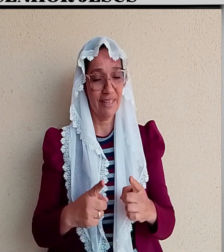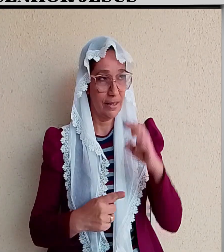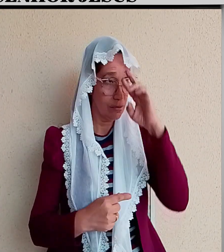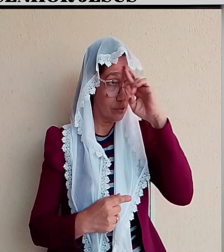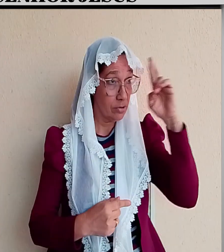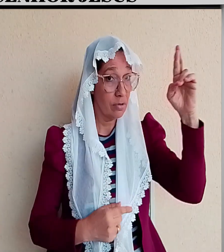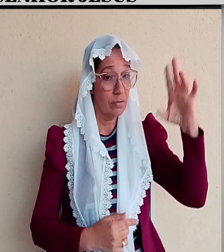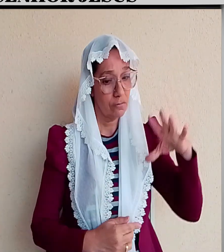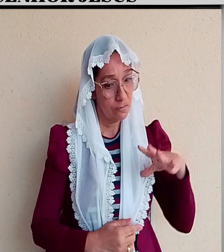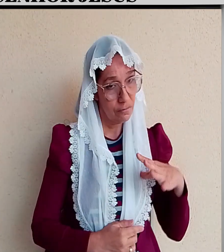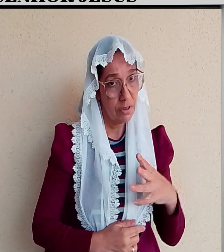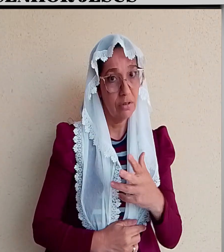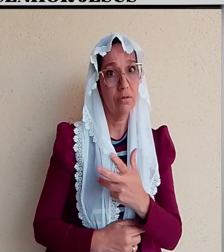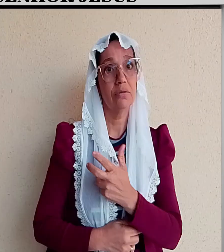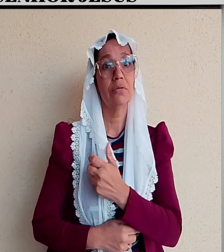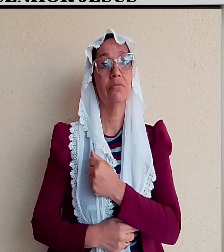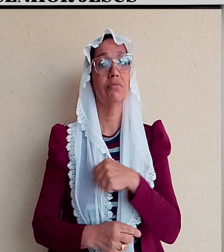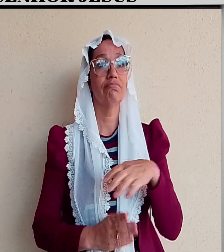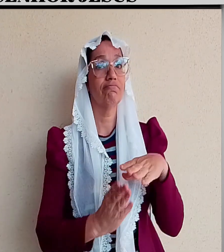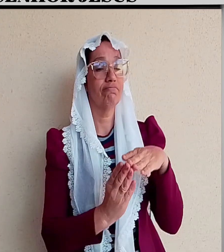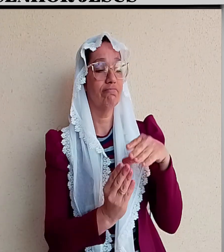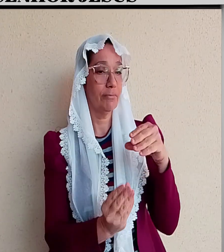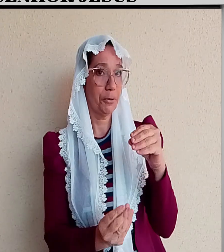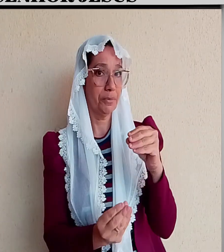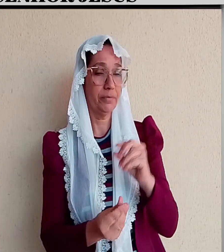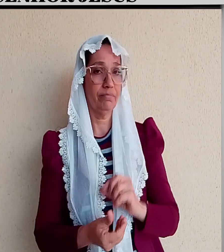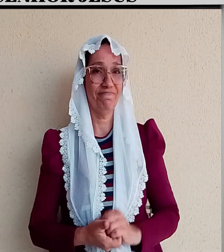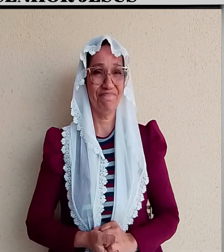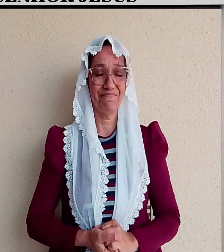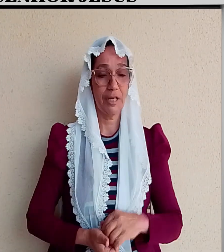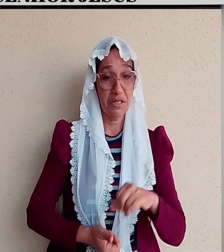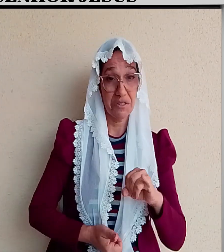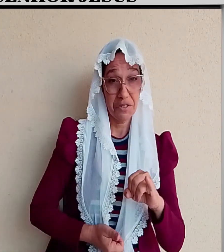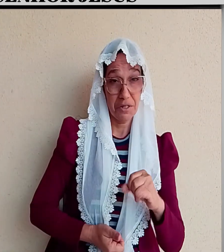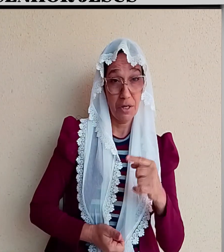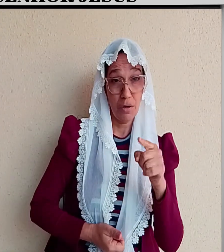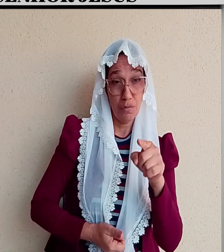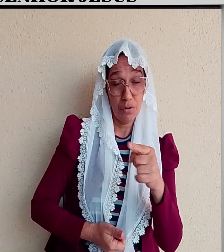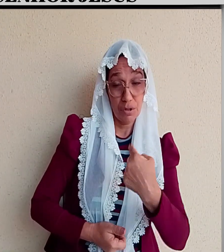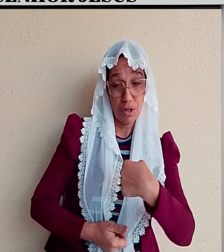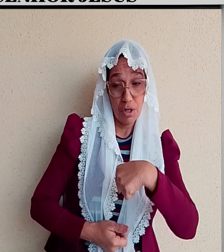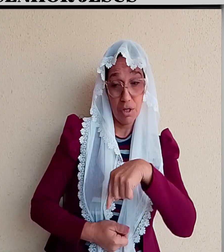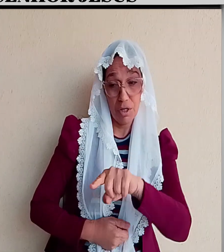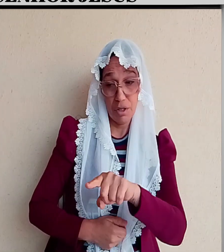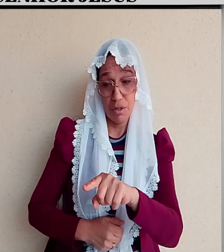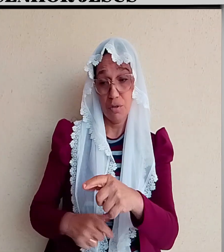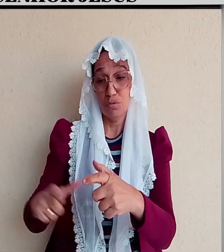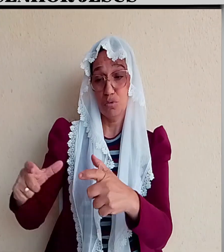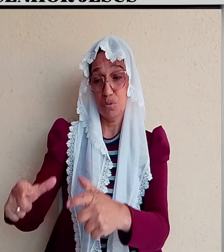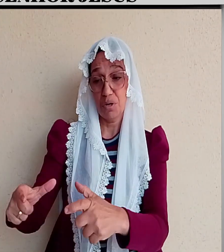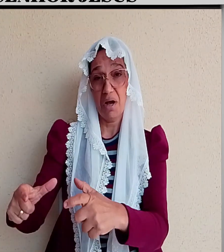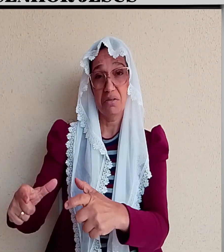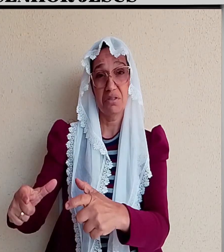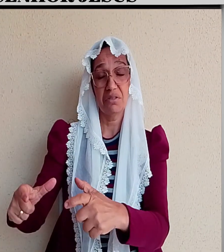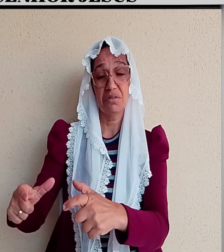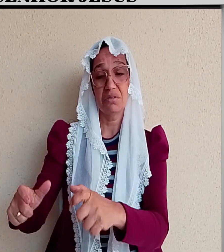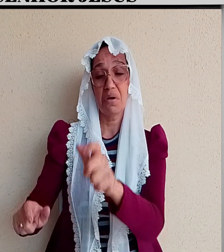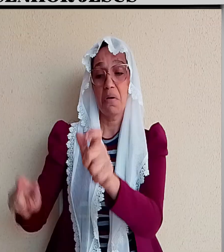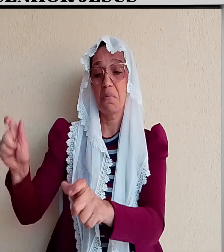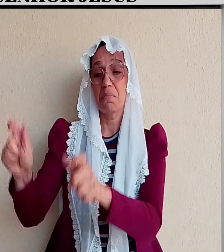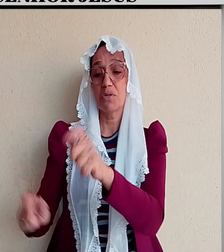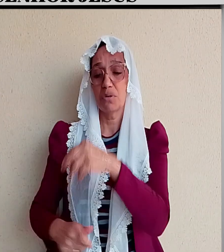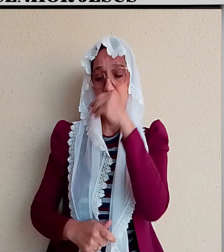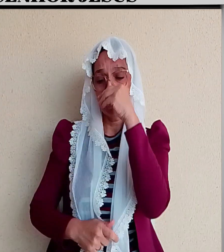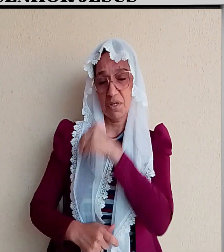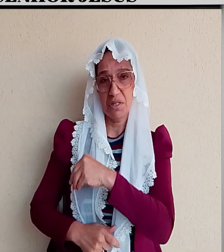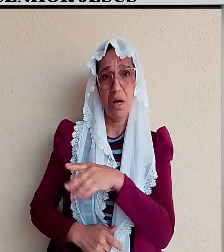aleluia. E o lugar que te rejeitar, não fique triste, aleluia, sacuda o pó, aleluia, e vai para outra cidade, porque você será enviado em